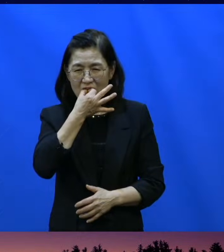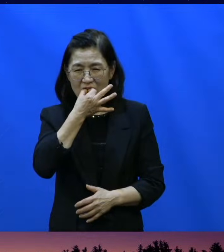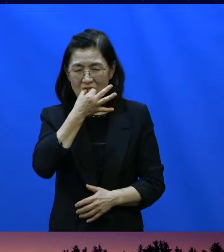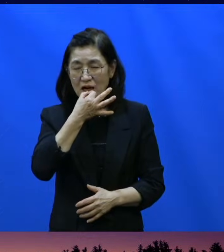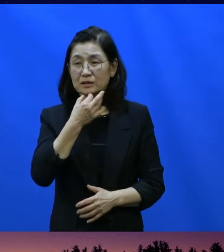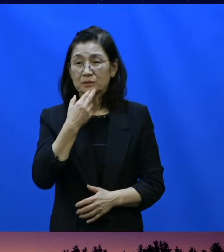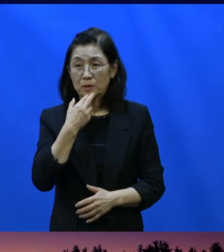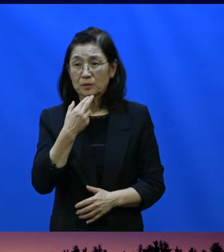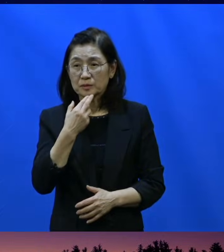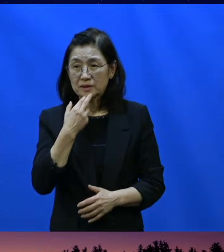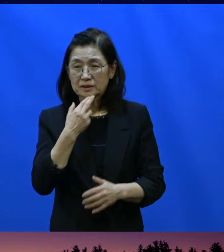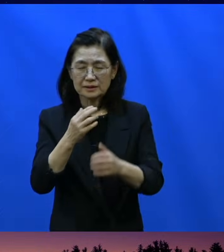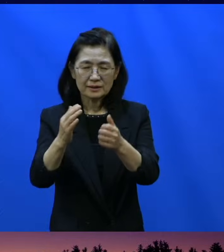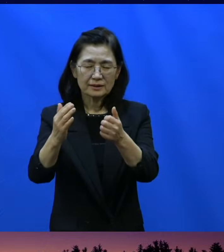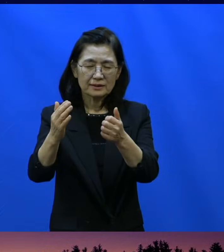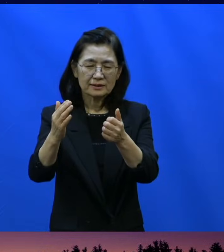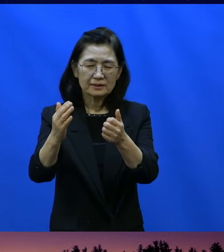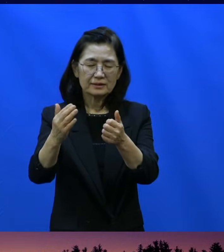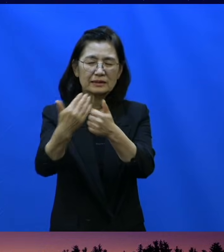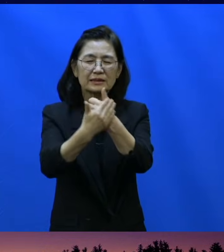은혜가 넘치니까, 흘러 넘치니까.